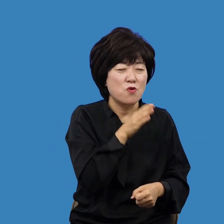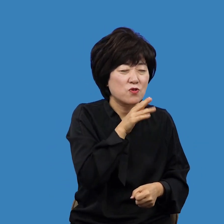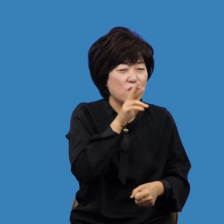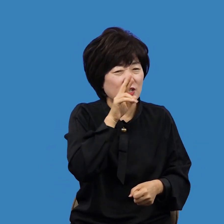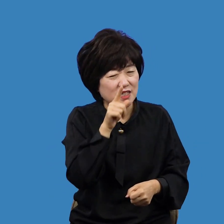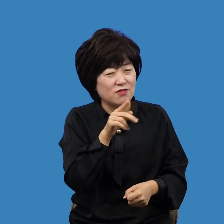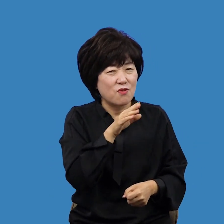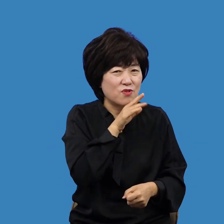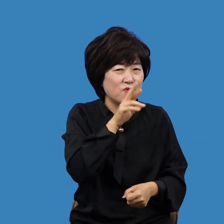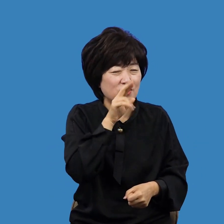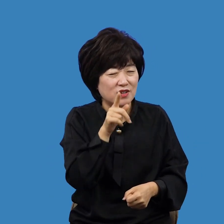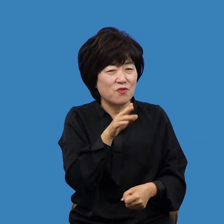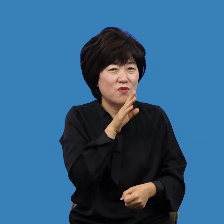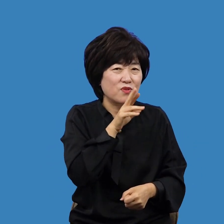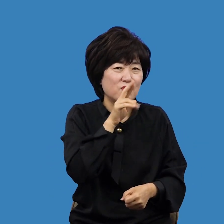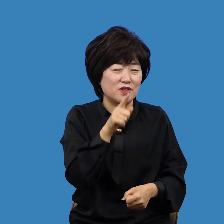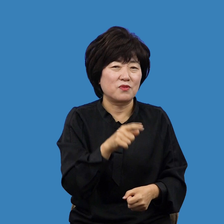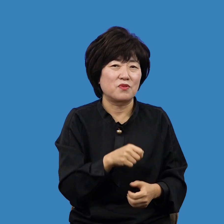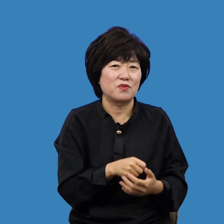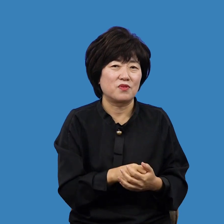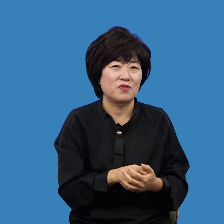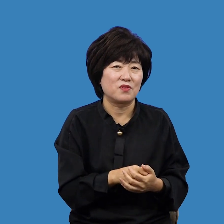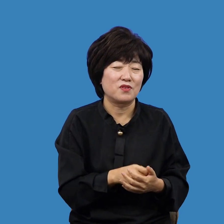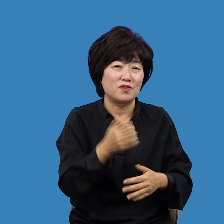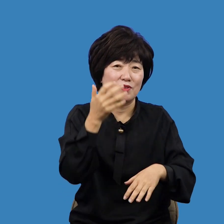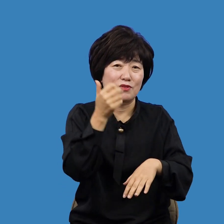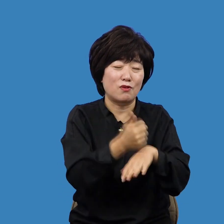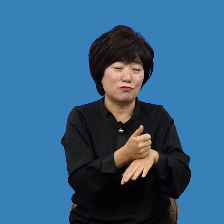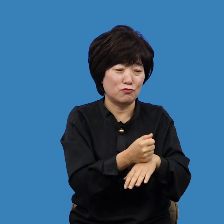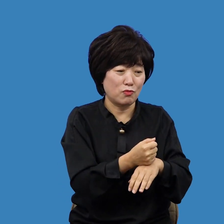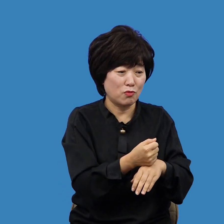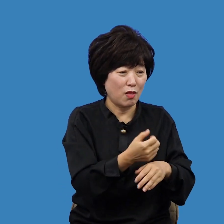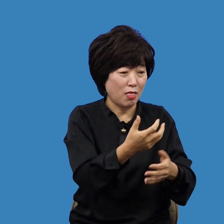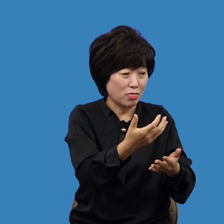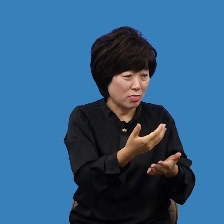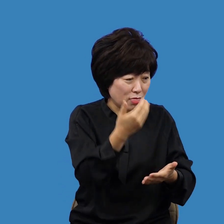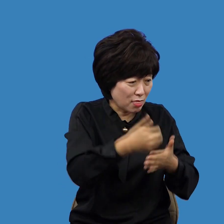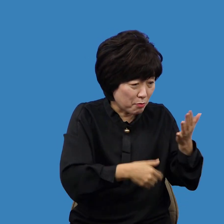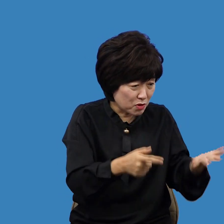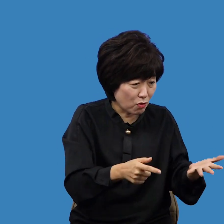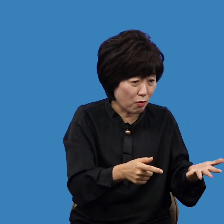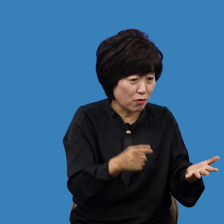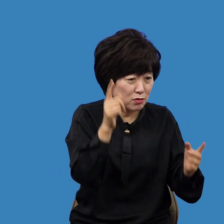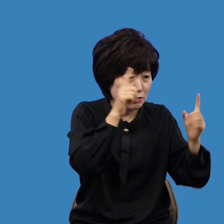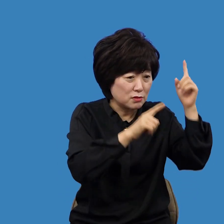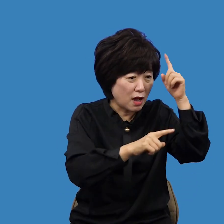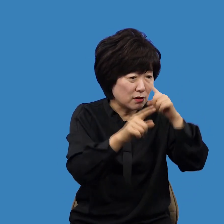옳고 그르고 이렇게 하다 보면 결국 공동체에 남는 것은 상처와 분열밖에 없어요.